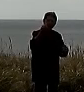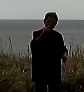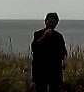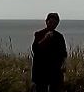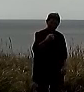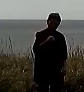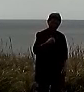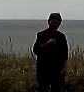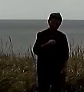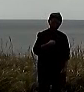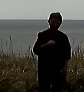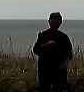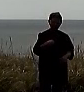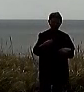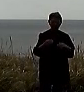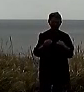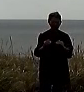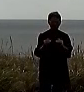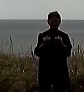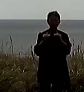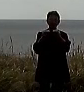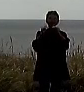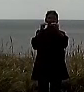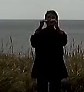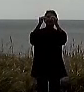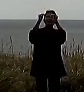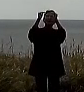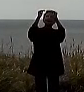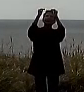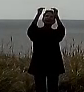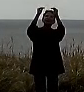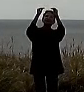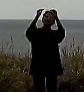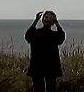が大人になった日に